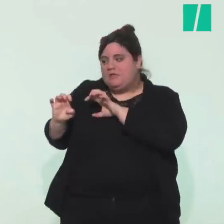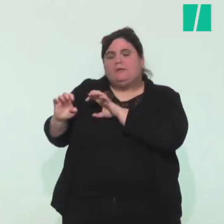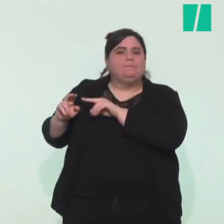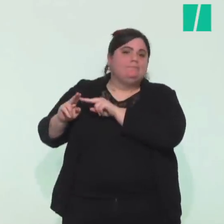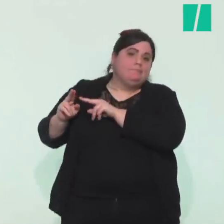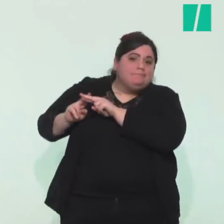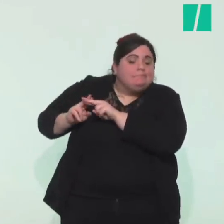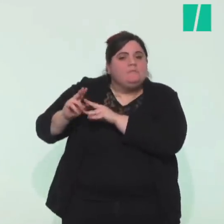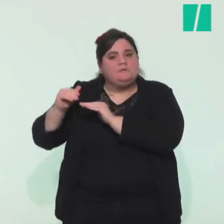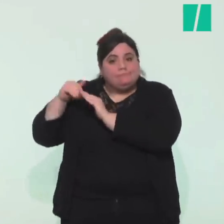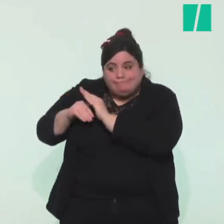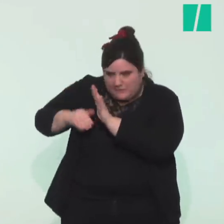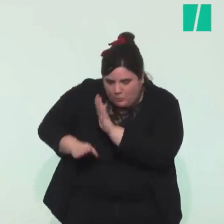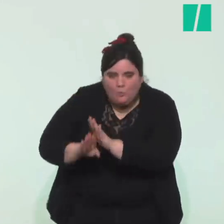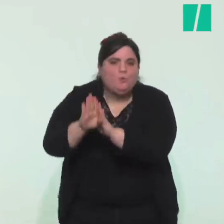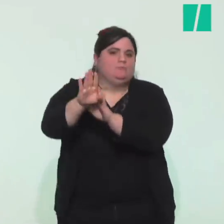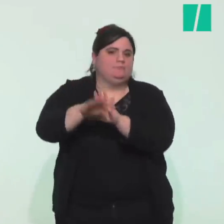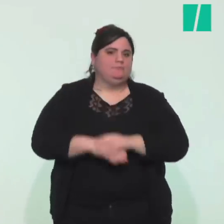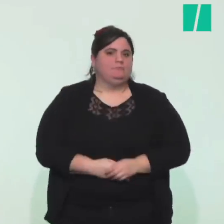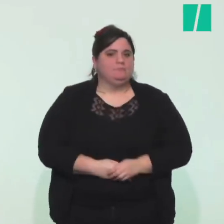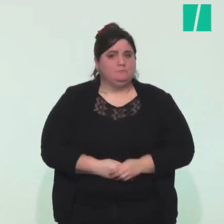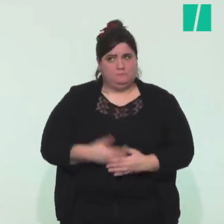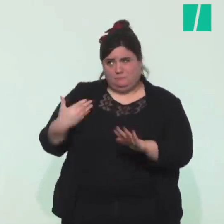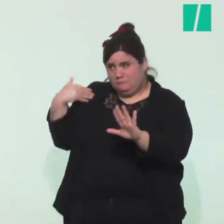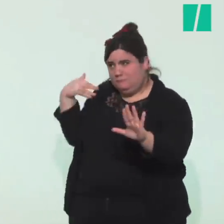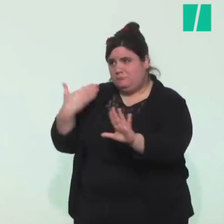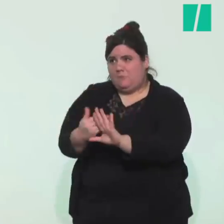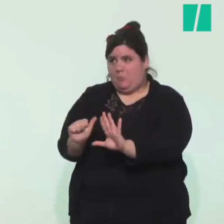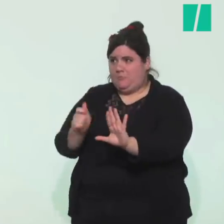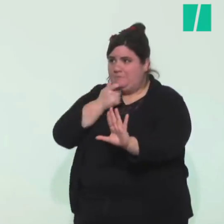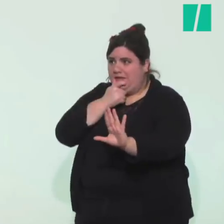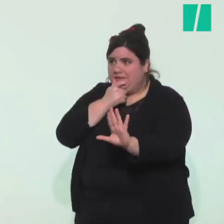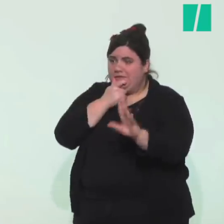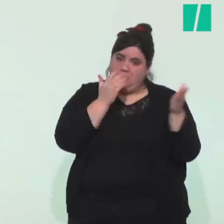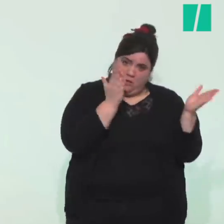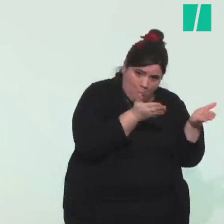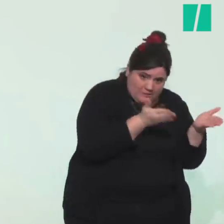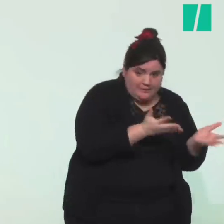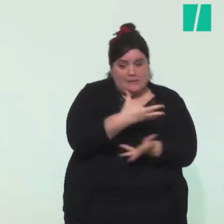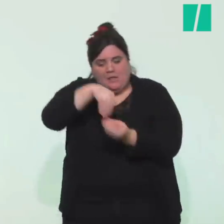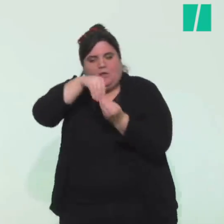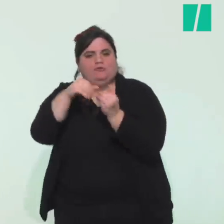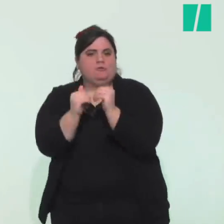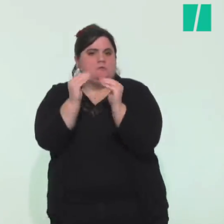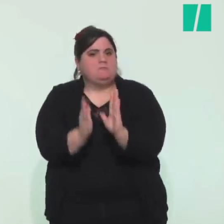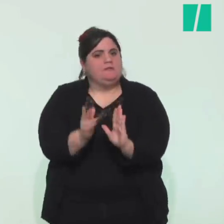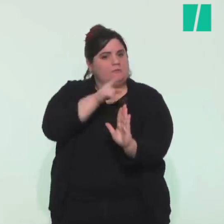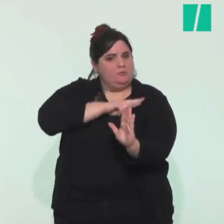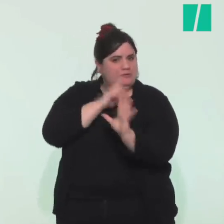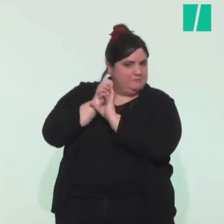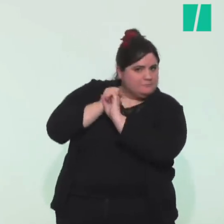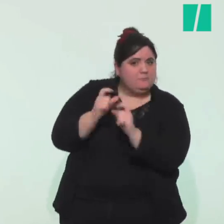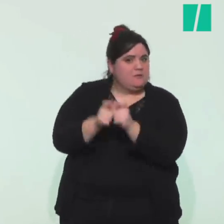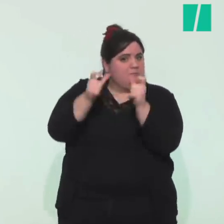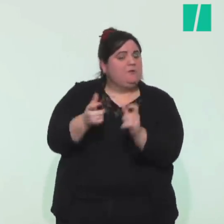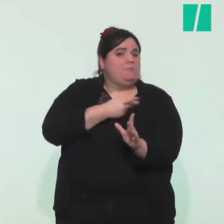Depuis le 1er mars, en additionnant les décès survenus à l'hôpital et ceux survenus au sein des établissements médico-sociaux,